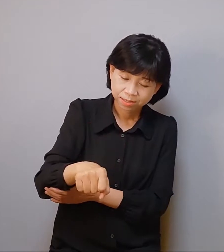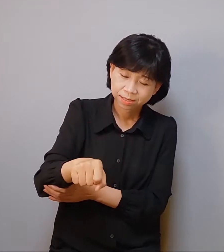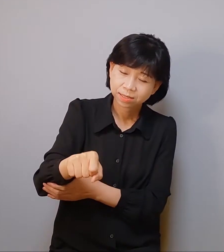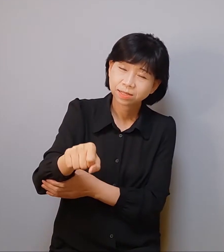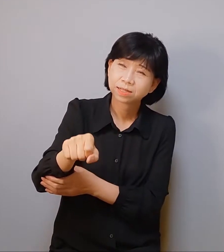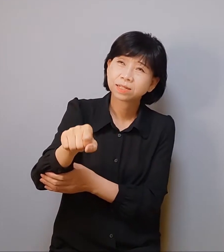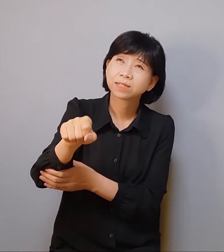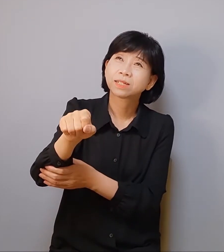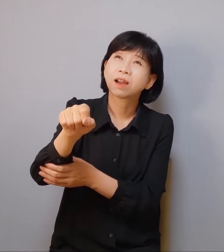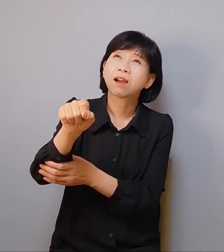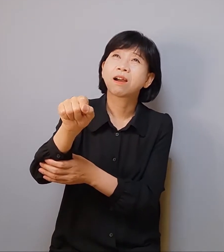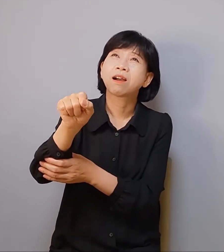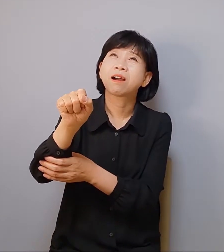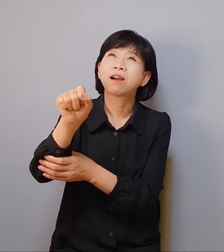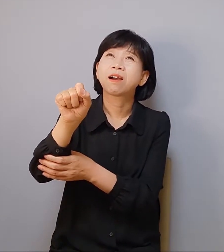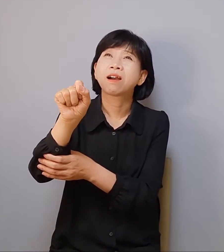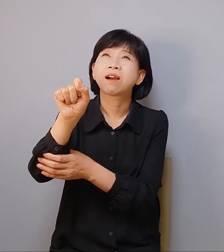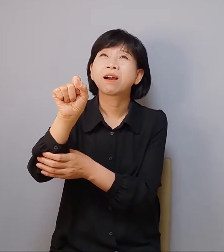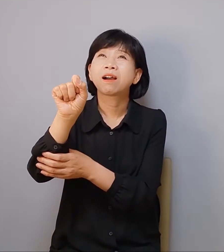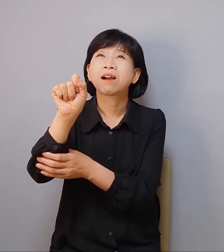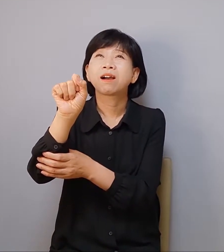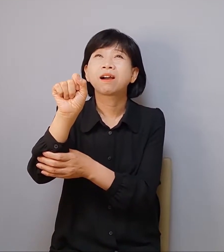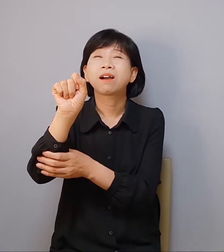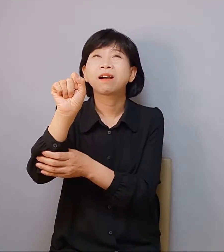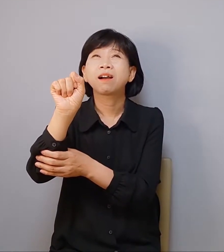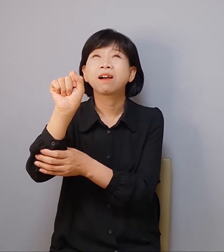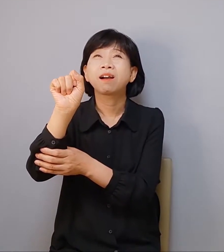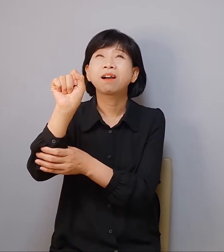고개 들어